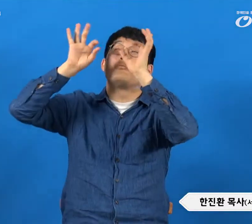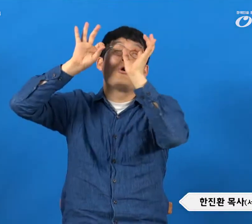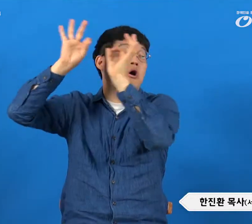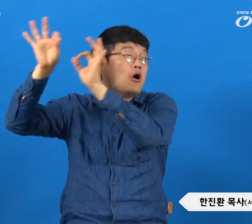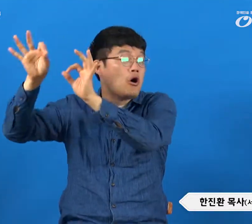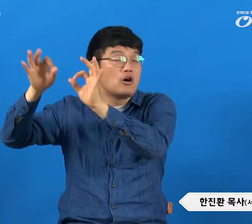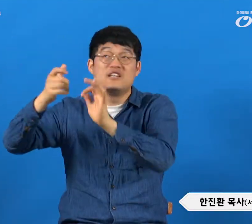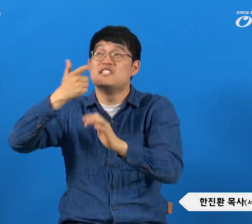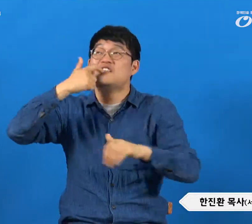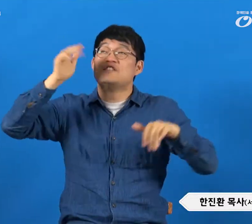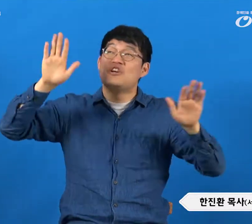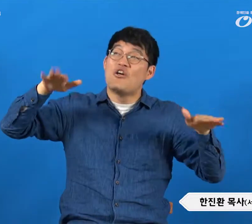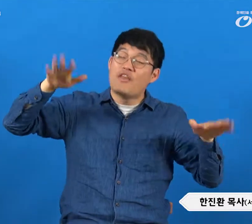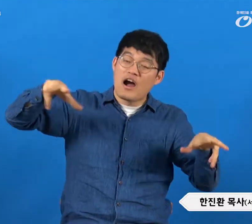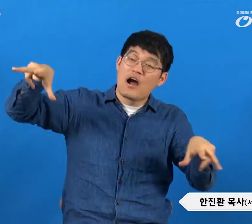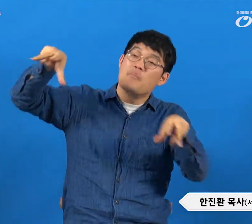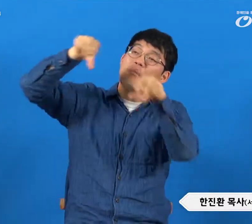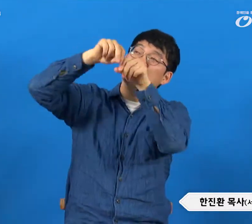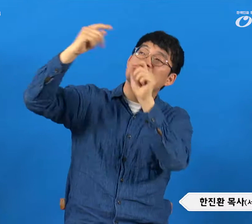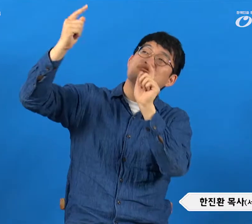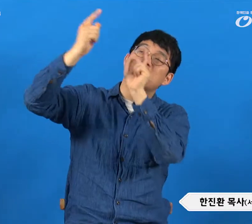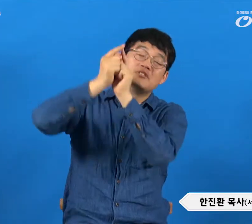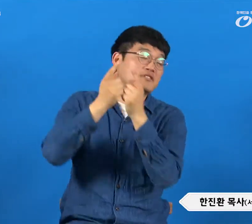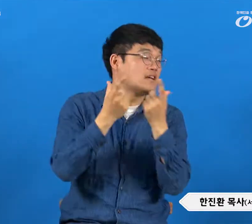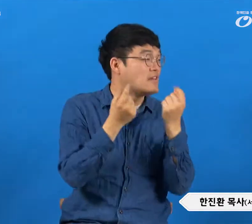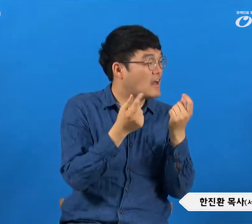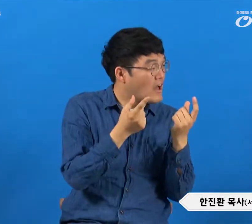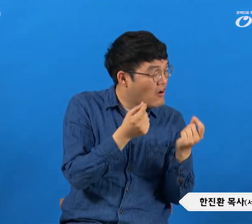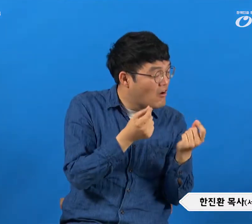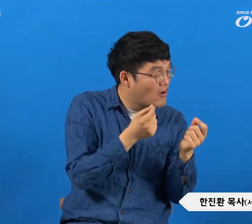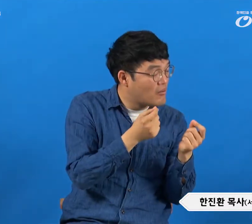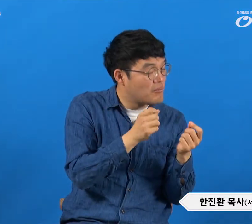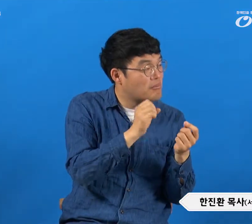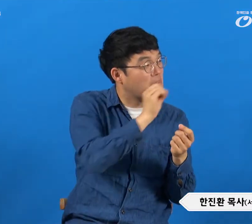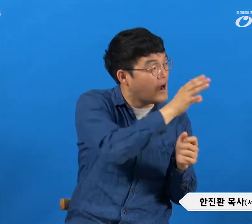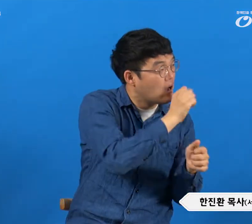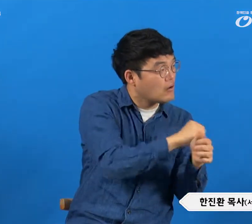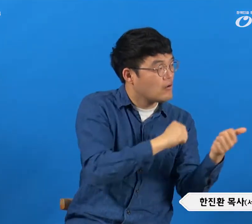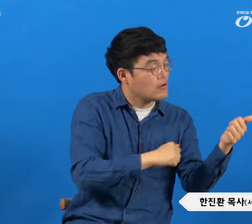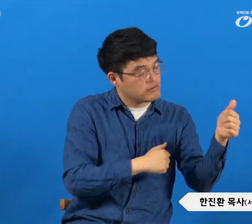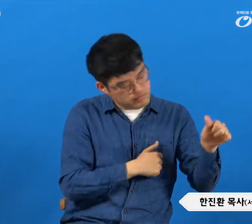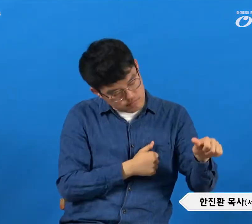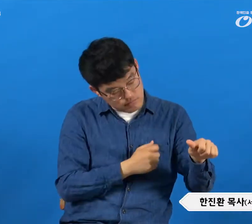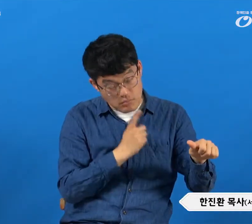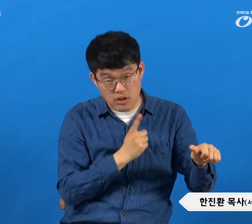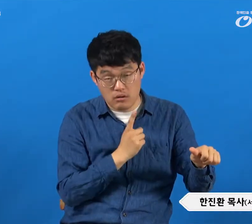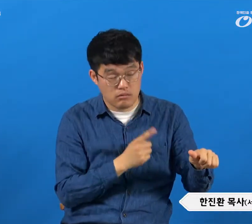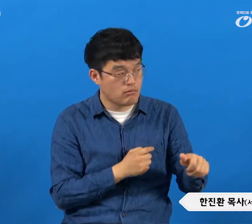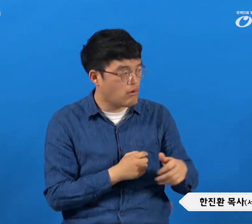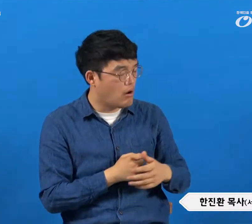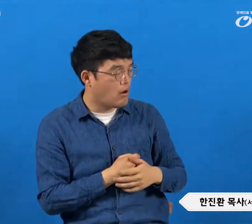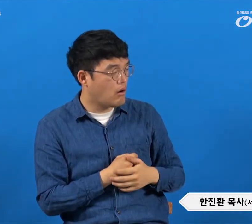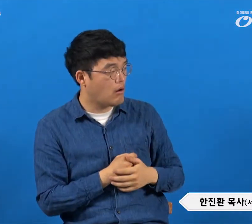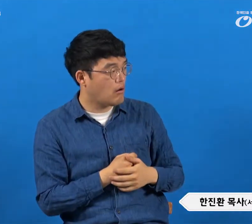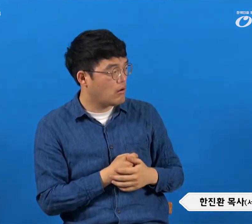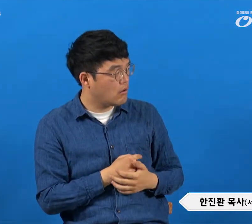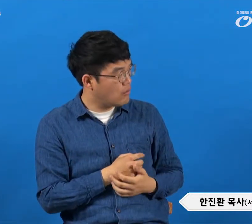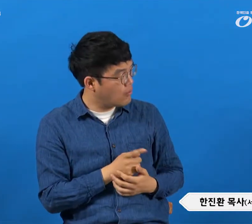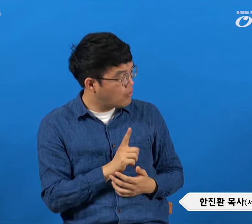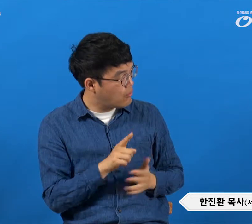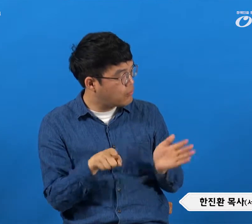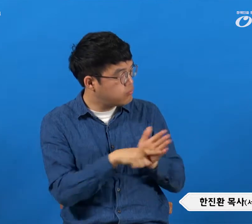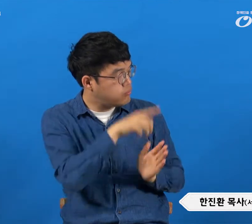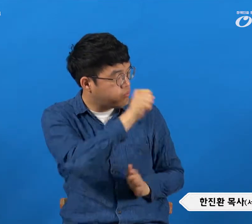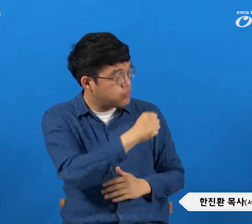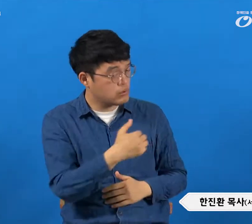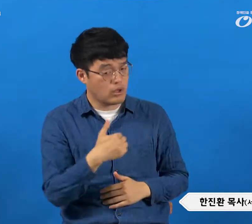마중 나왔어요. 그랬다는 것입니다. 야, 어떻게 그럴 수 있을까? 내가 만약